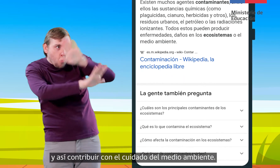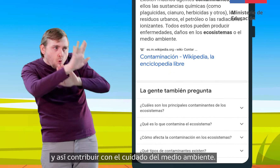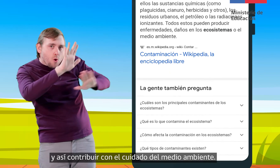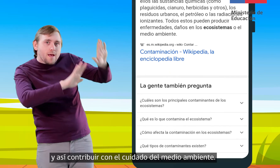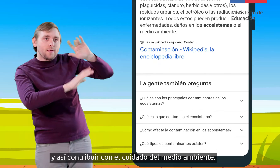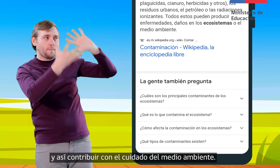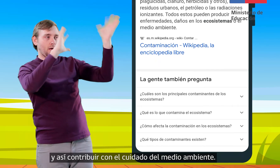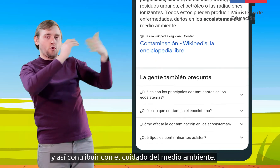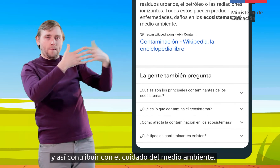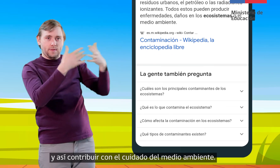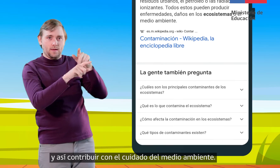ambiente.